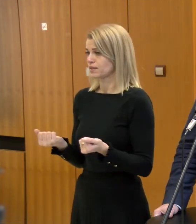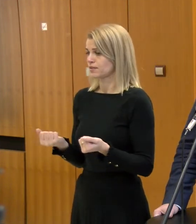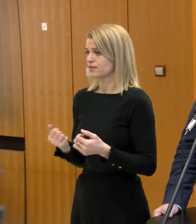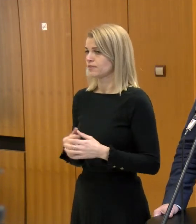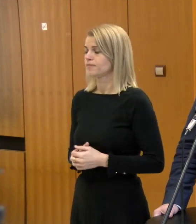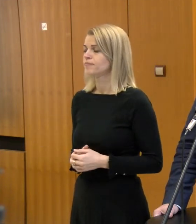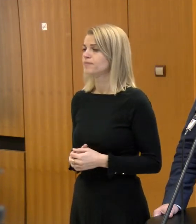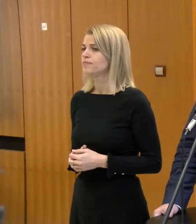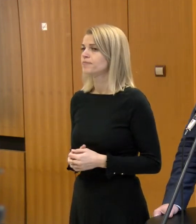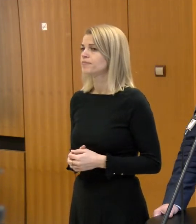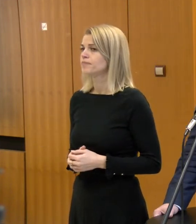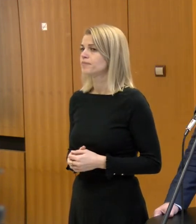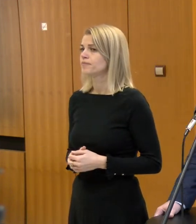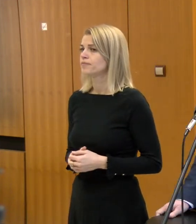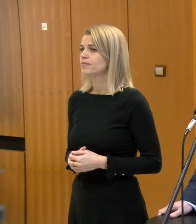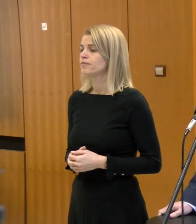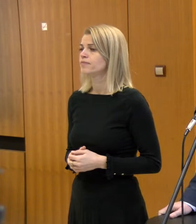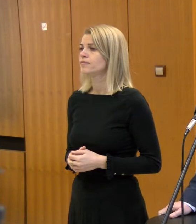nemá.